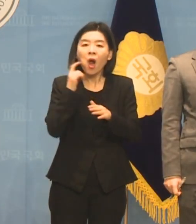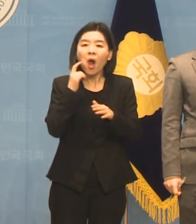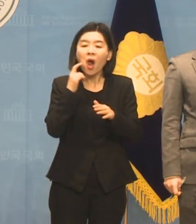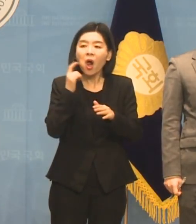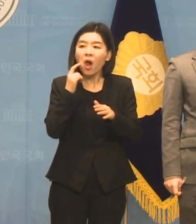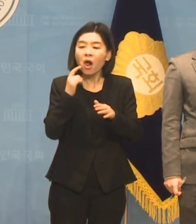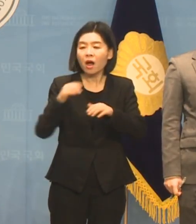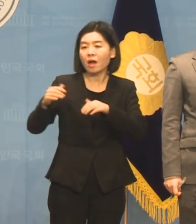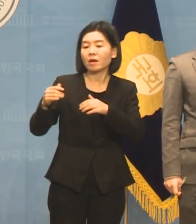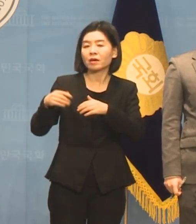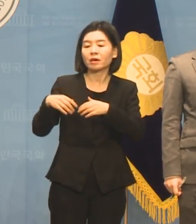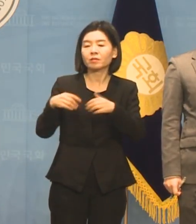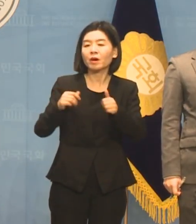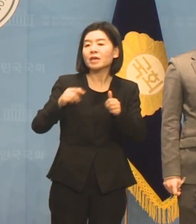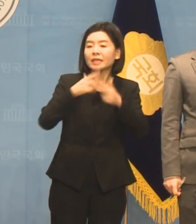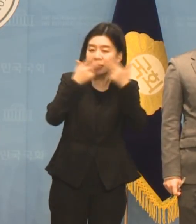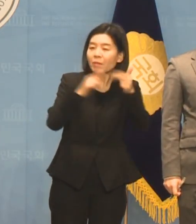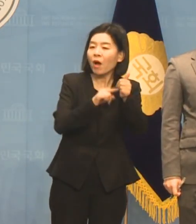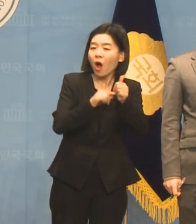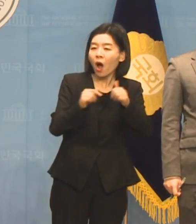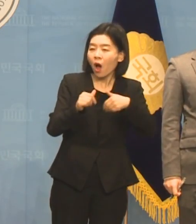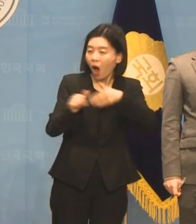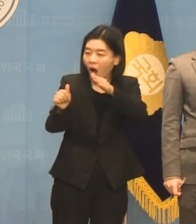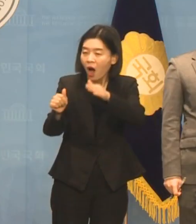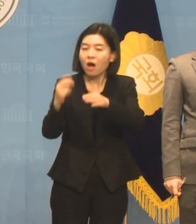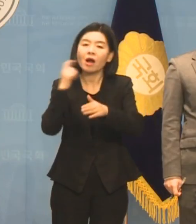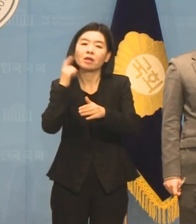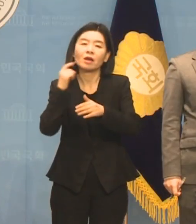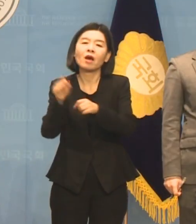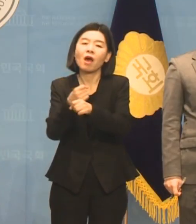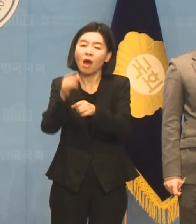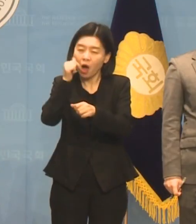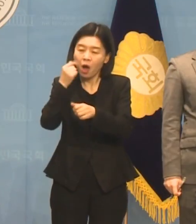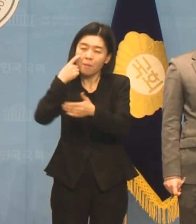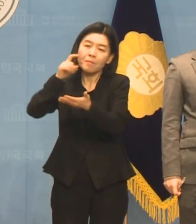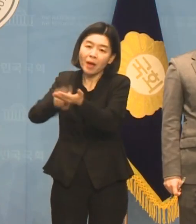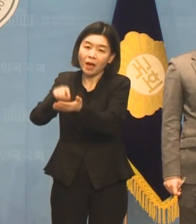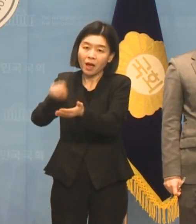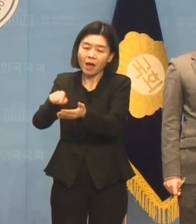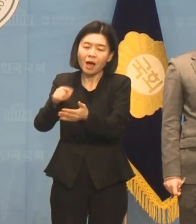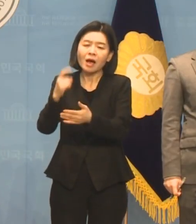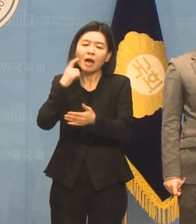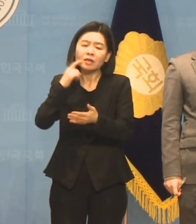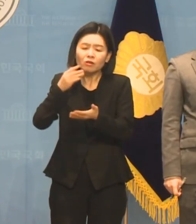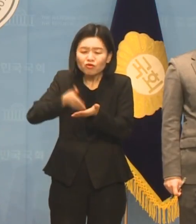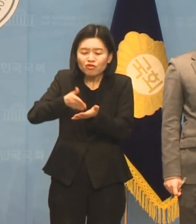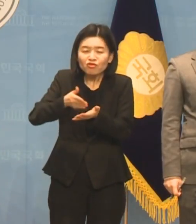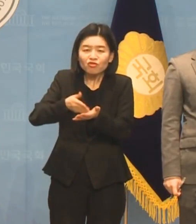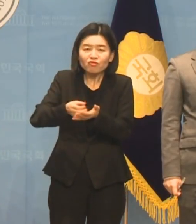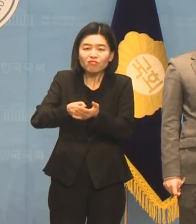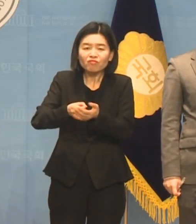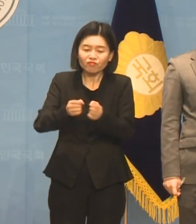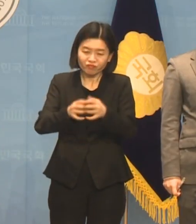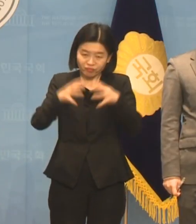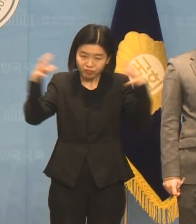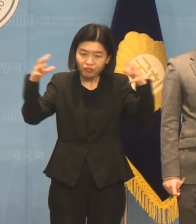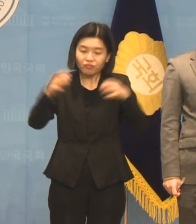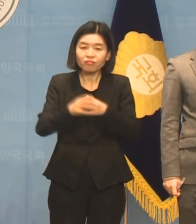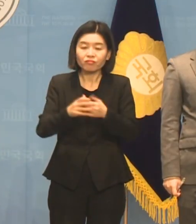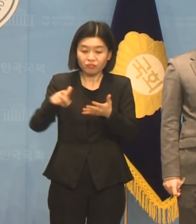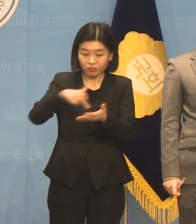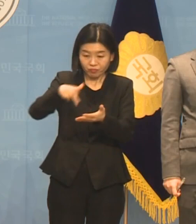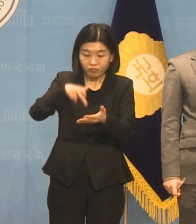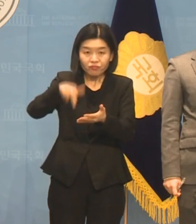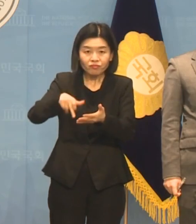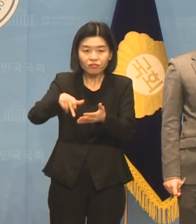만들어져 유포되고 있습니다. 이러한 허위 정보는 가짜뉴스 생성기를 이용해 만들어졌습니다. 또한 해당 채팅방에서는 이재명을